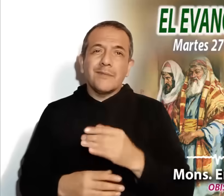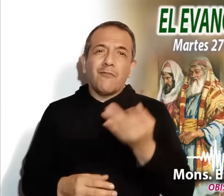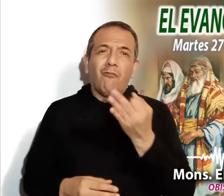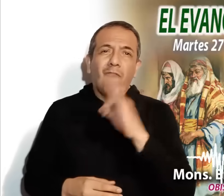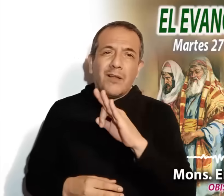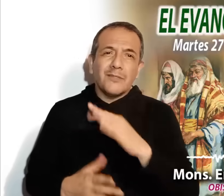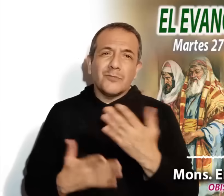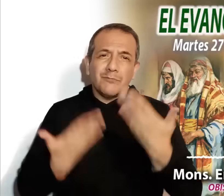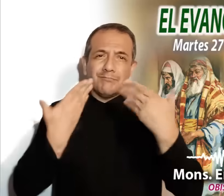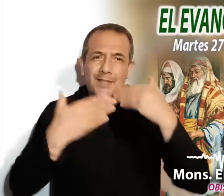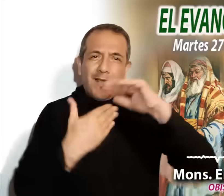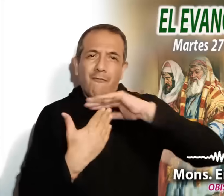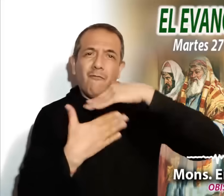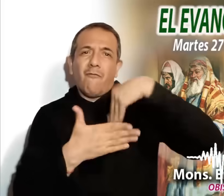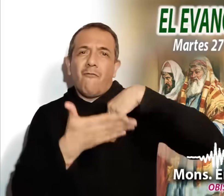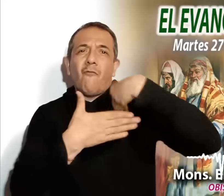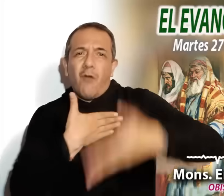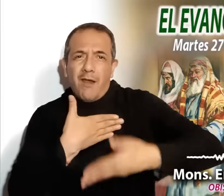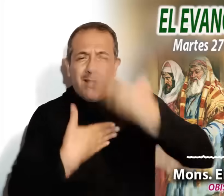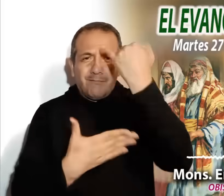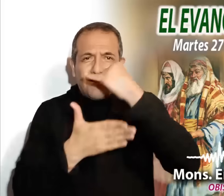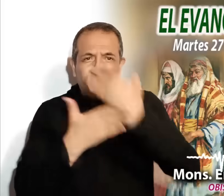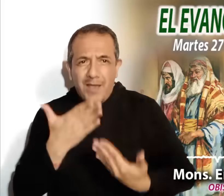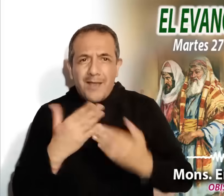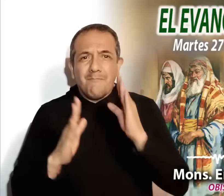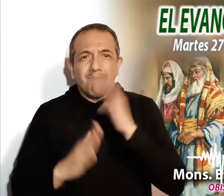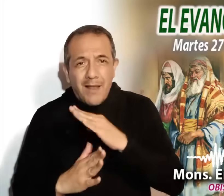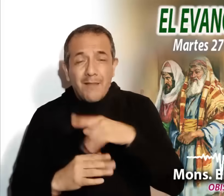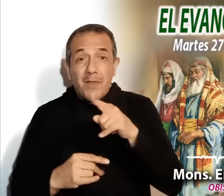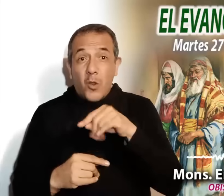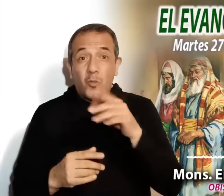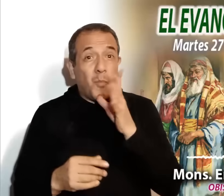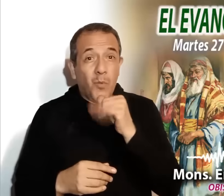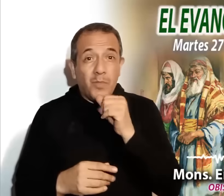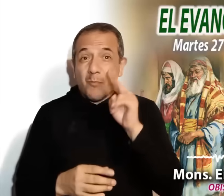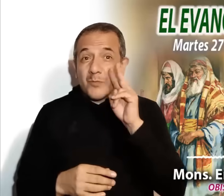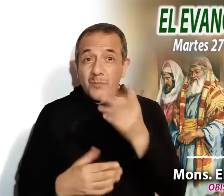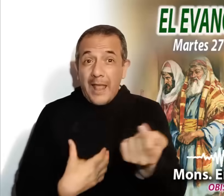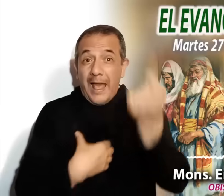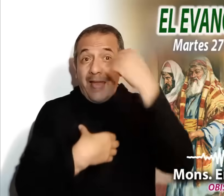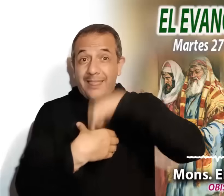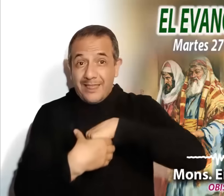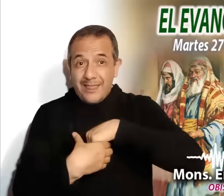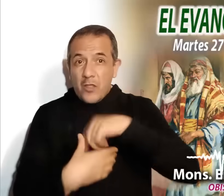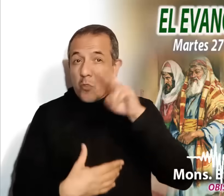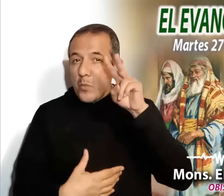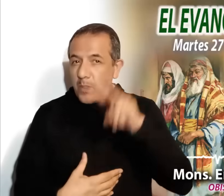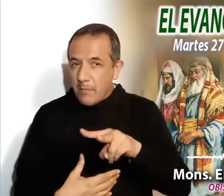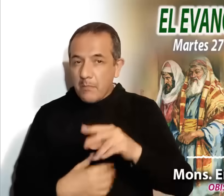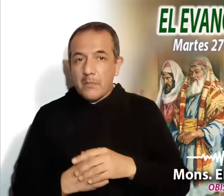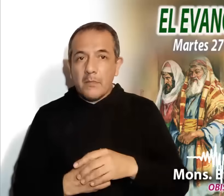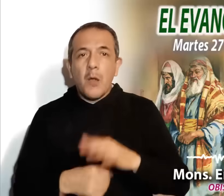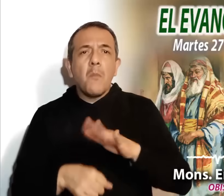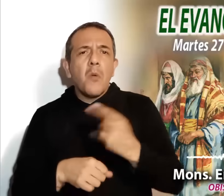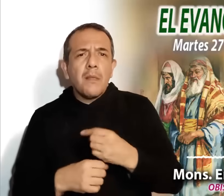fachada, exterior, y no permiten ver sus verdaderas intenciones. ¿Por qué será que nos